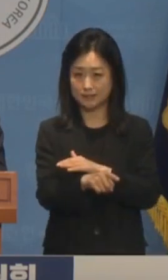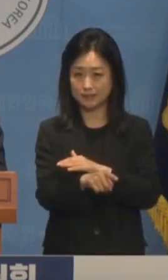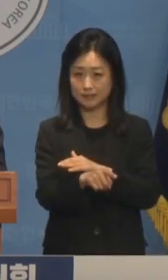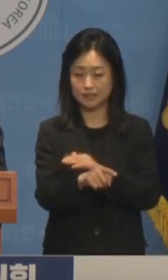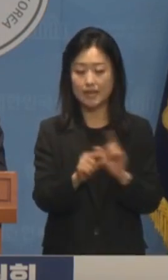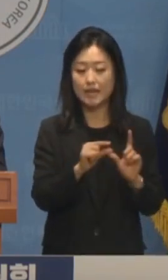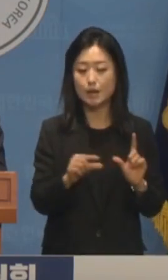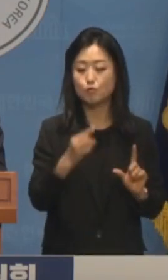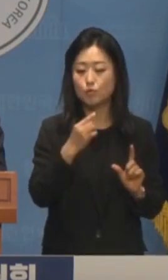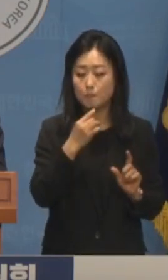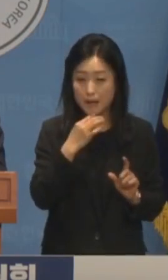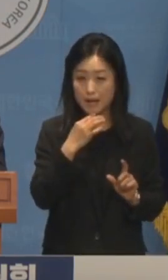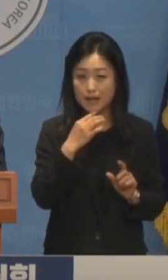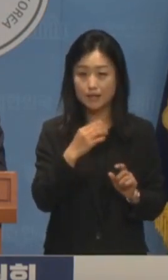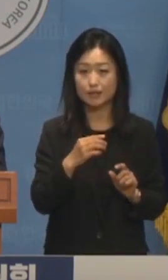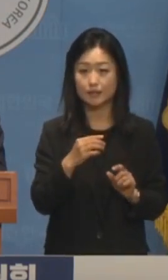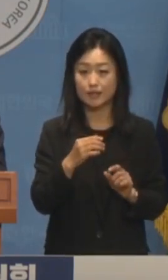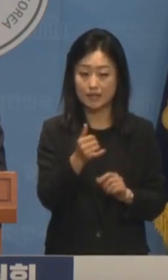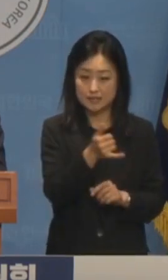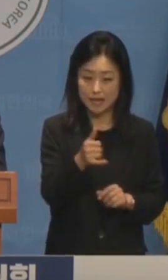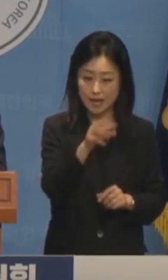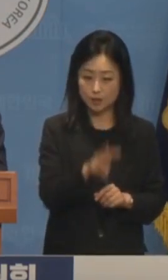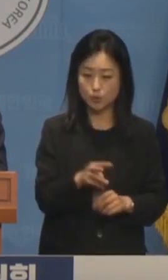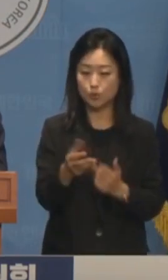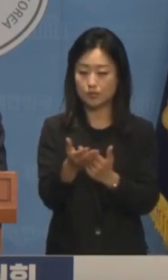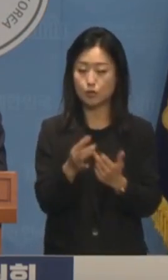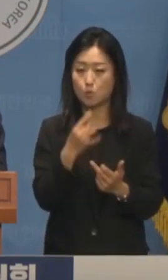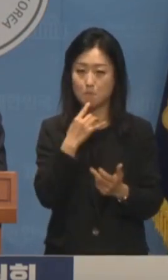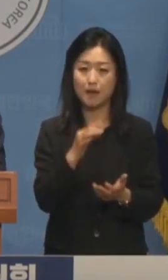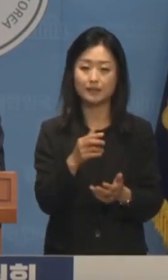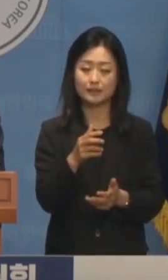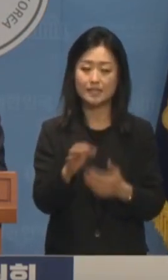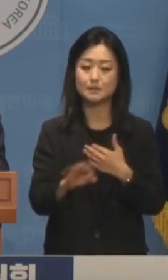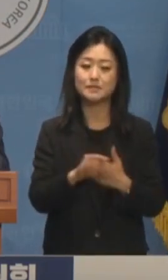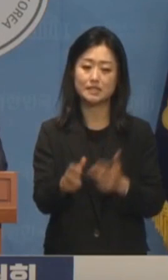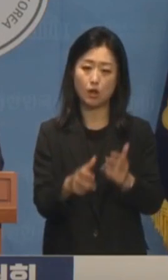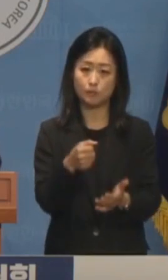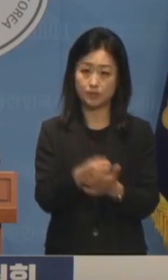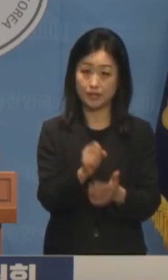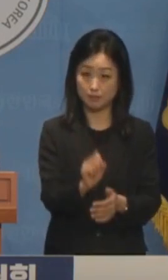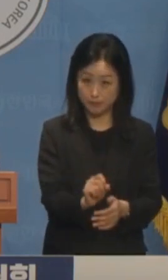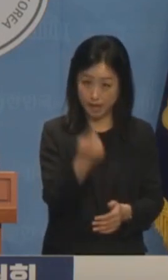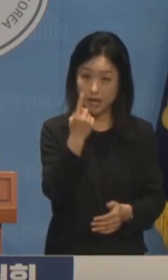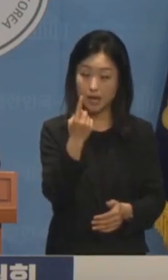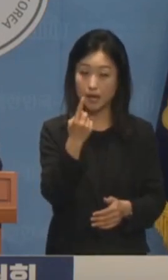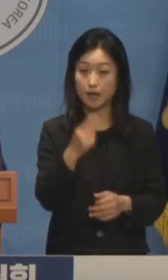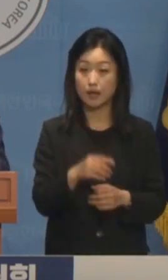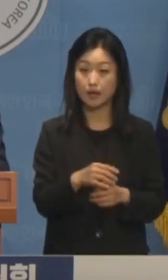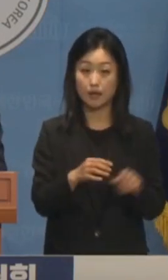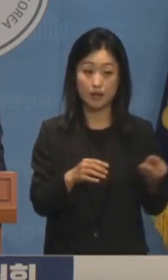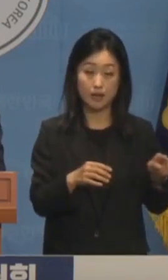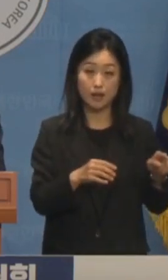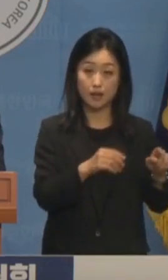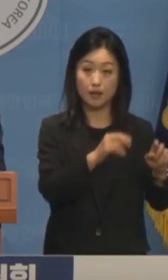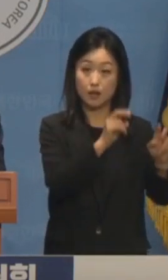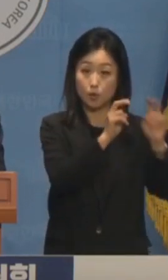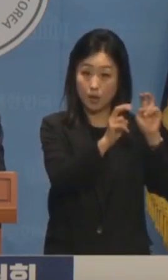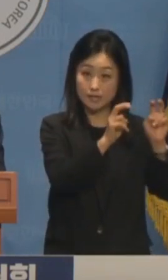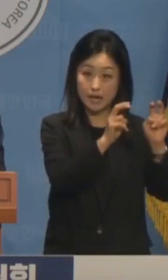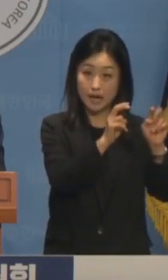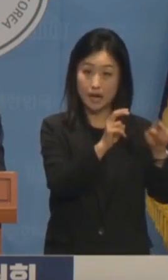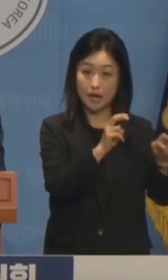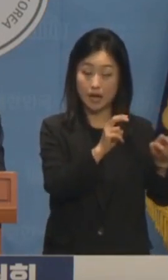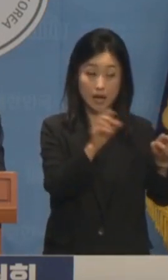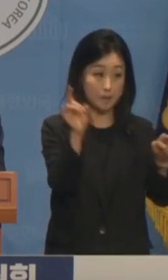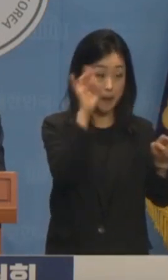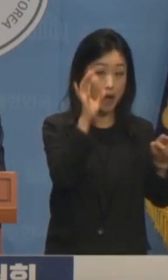일부 지역에만 부분 시행하는 이 정책 기조 때문에 예상을 못했던 코스모, 조폐공사